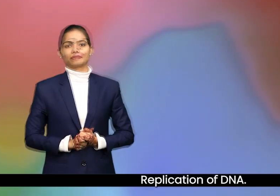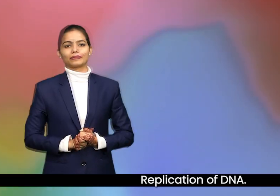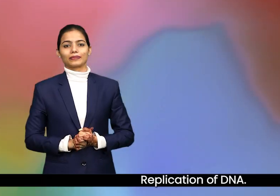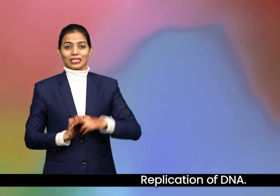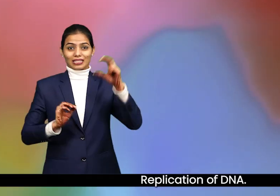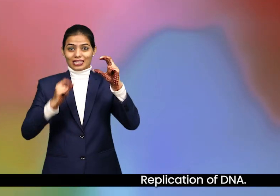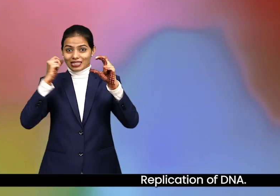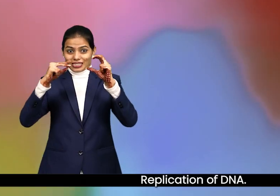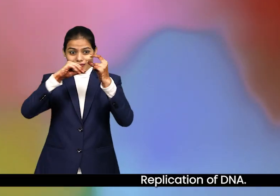டிஎன்ஏவின் Replication of பிரதிபலிப்பு. DNA.